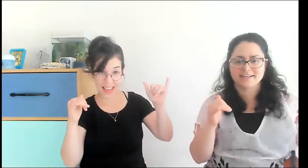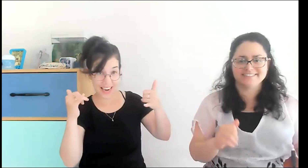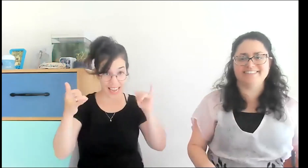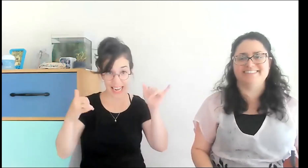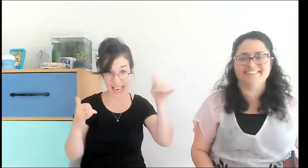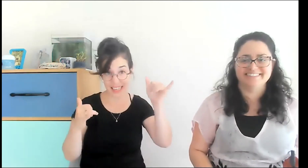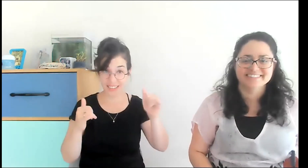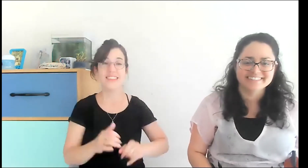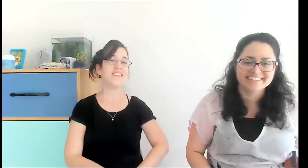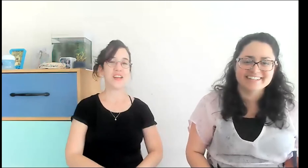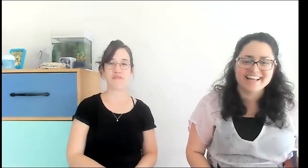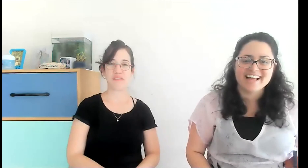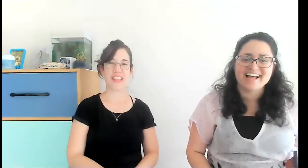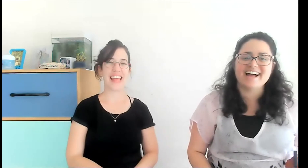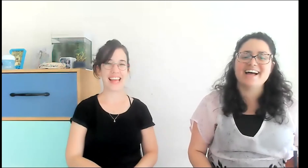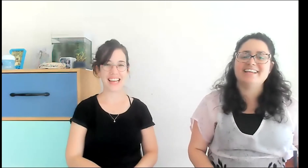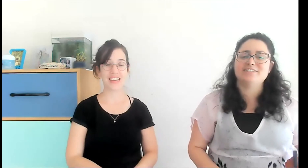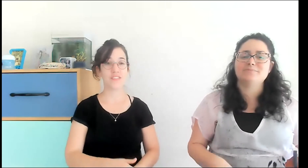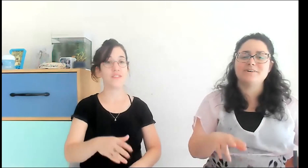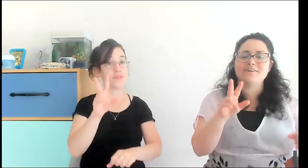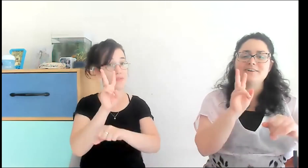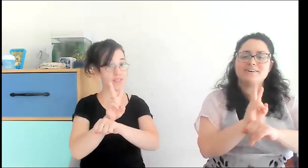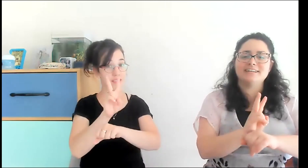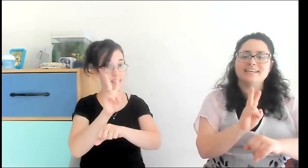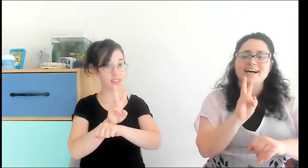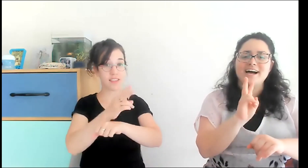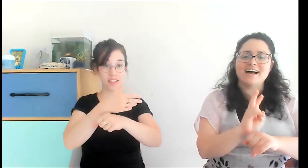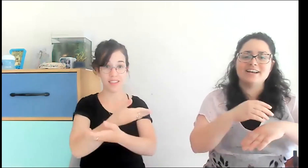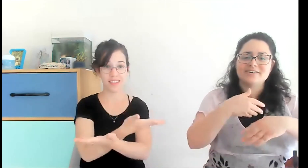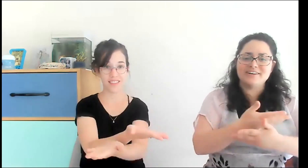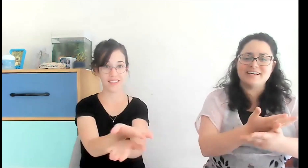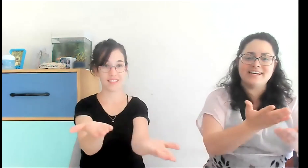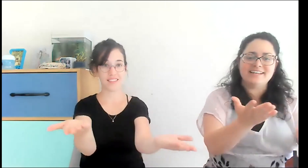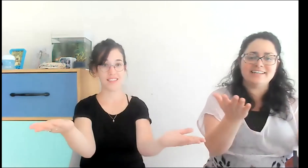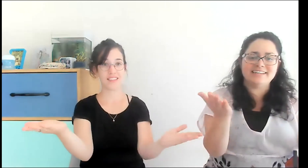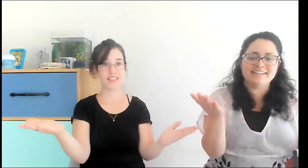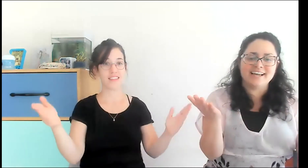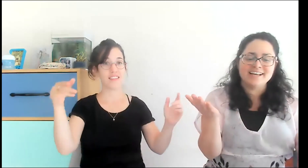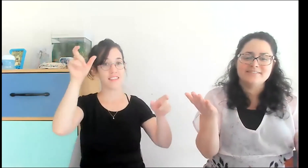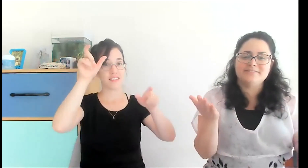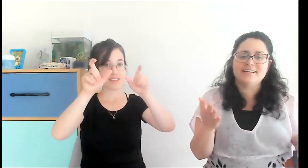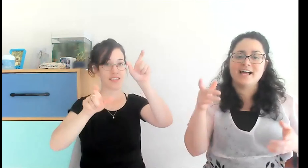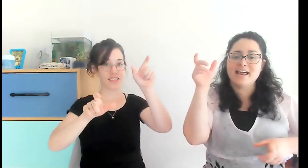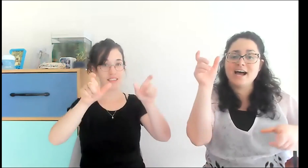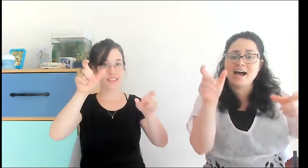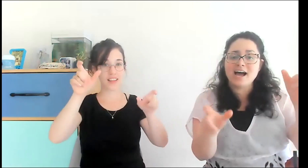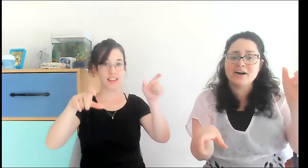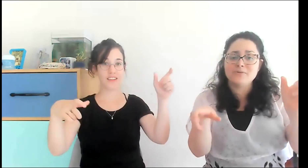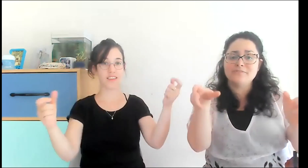כן, כן. יופי. אנה שמור לי על כל אלה ועל